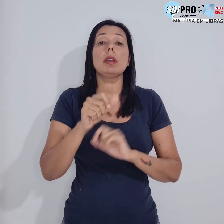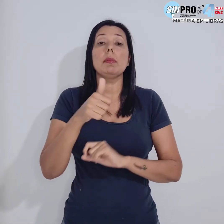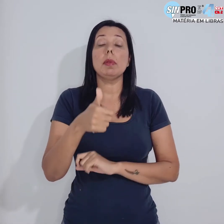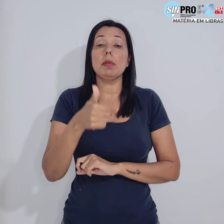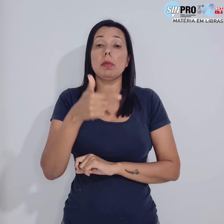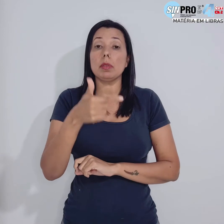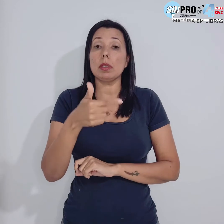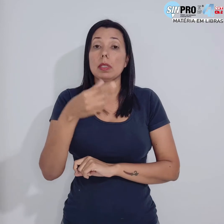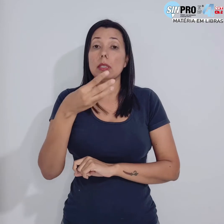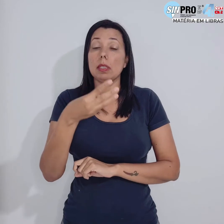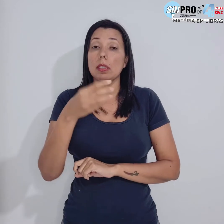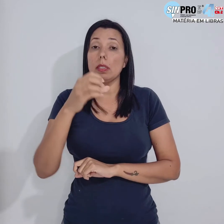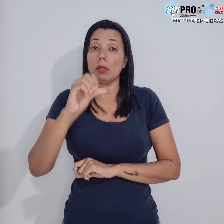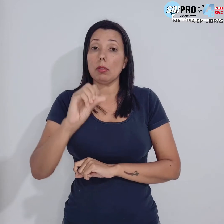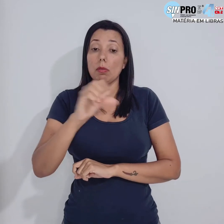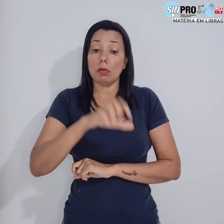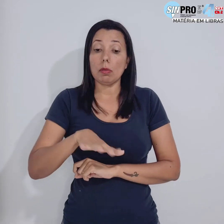hoje essa sede não foi saciada.